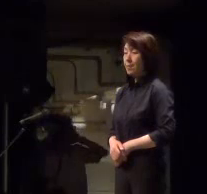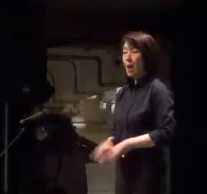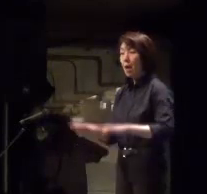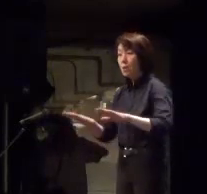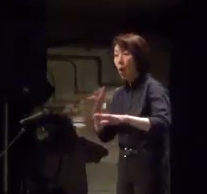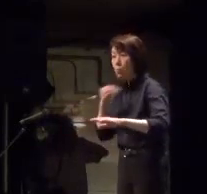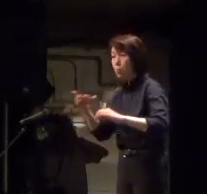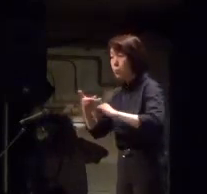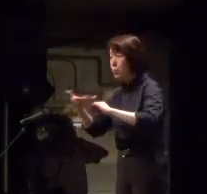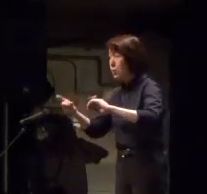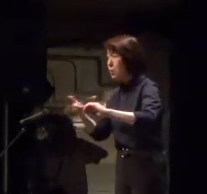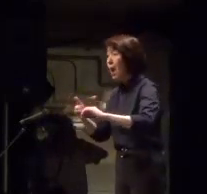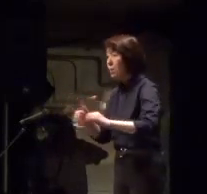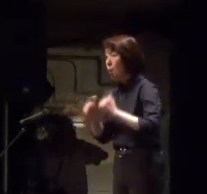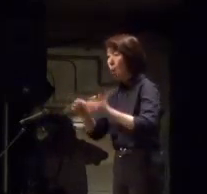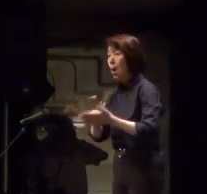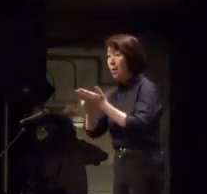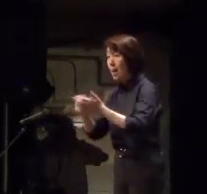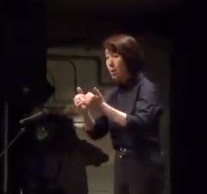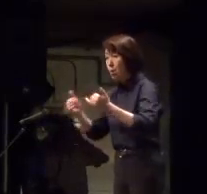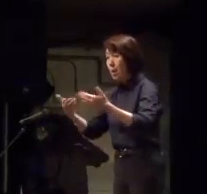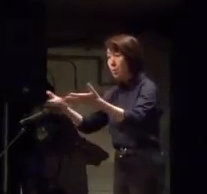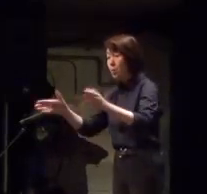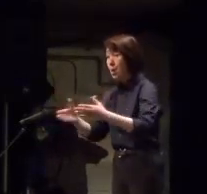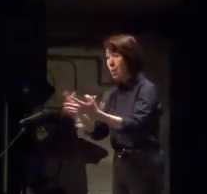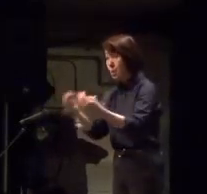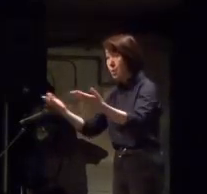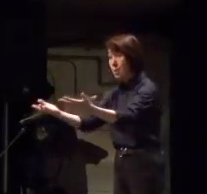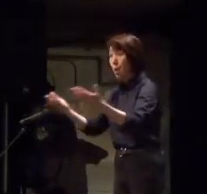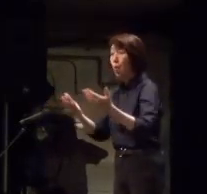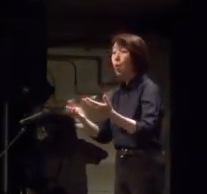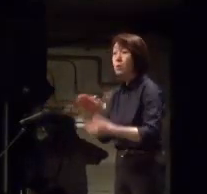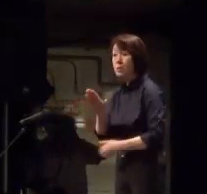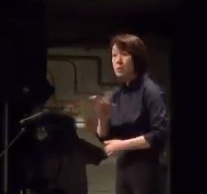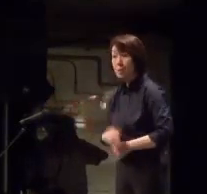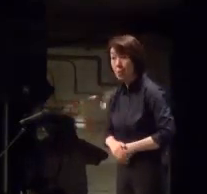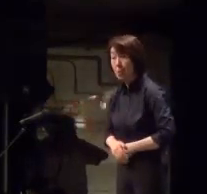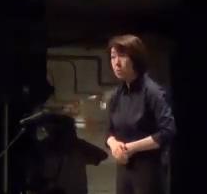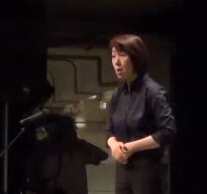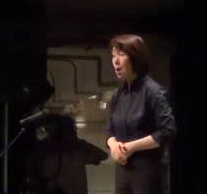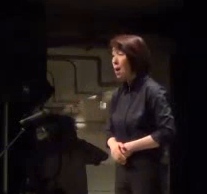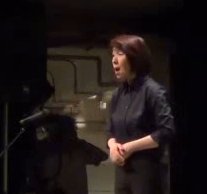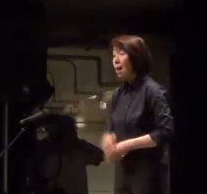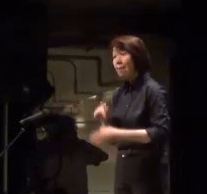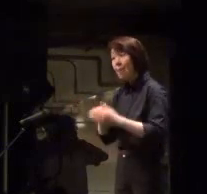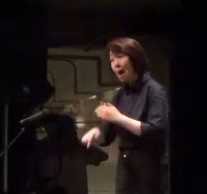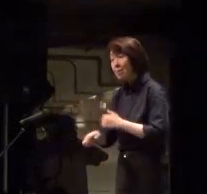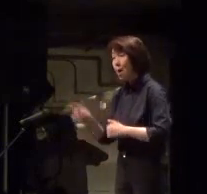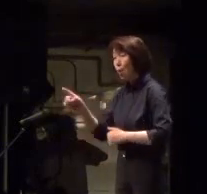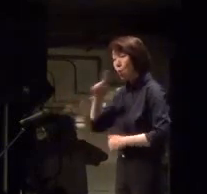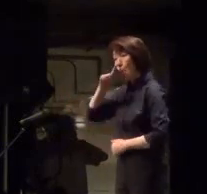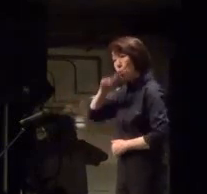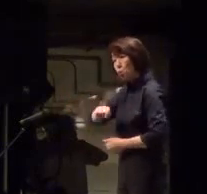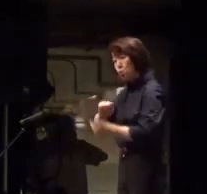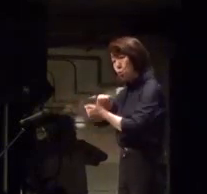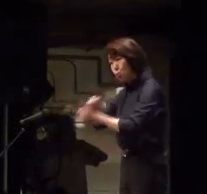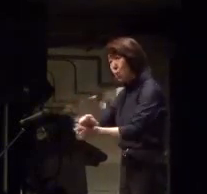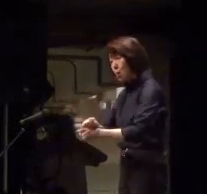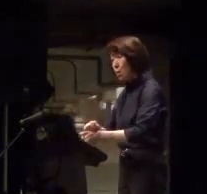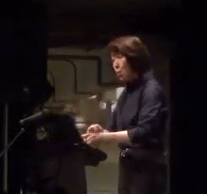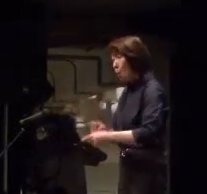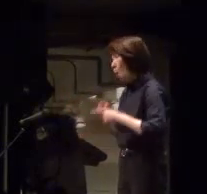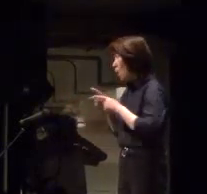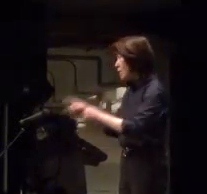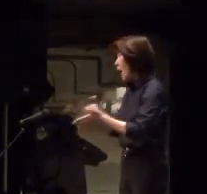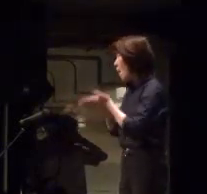今日福島の原告団の方々もたくさん来てくださっているんですけれども、ここまで来てなんで罪を裁けないかと私